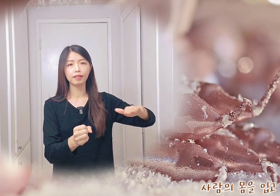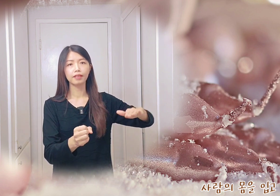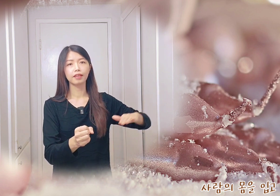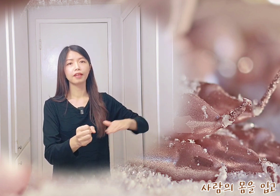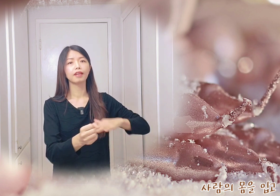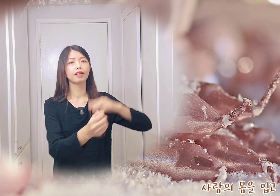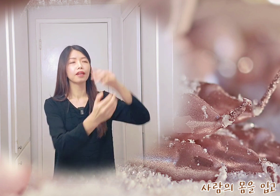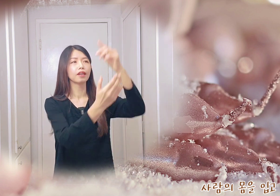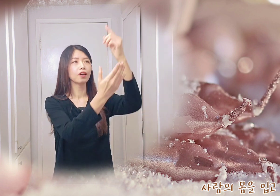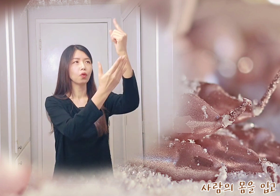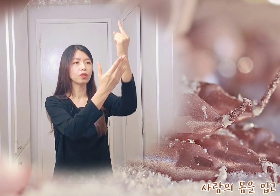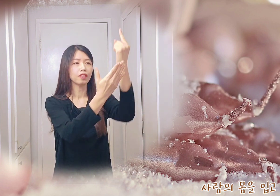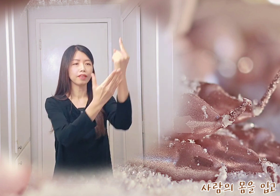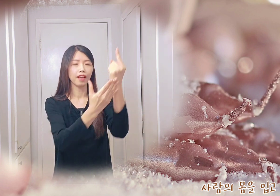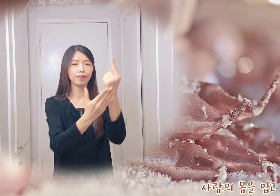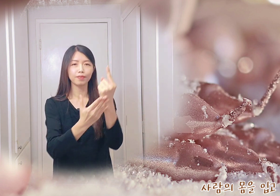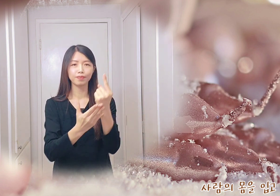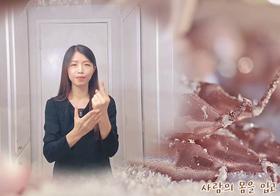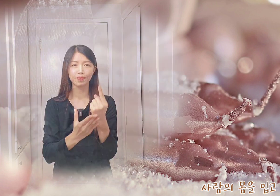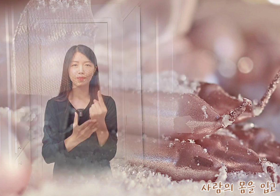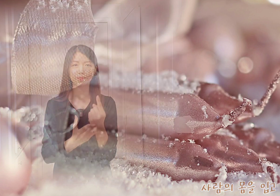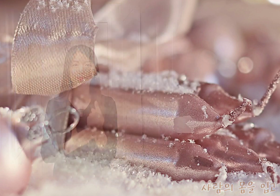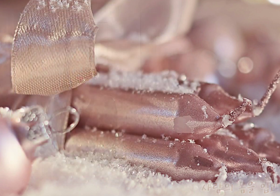사랑이 오셨다.